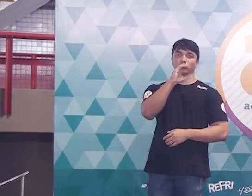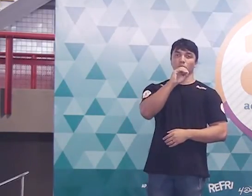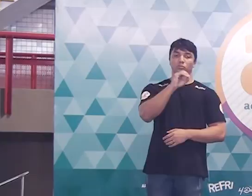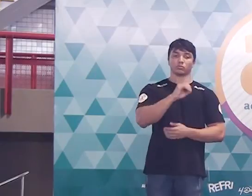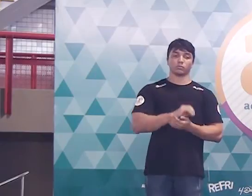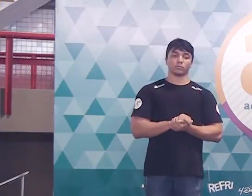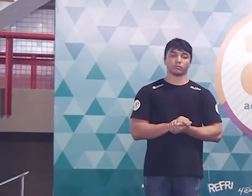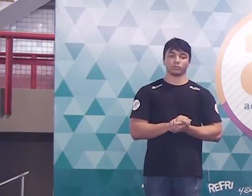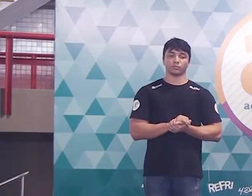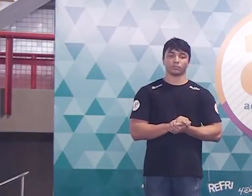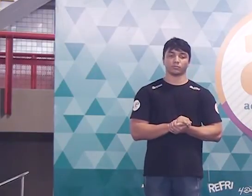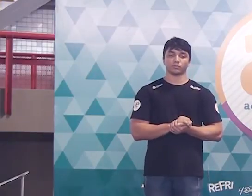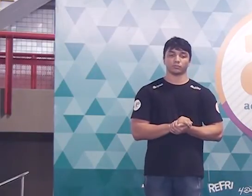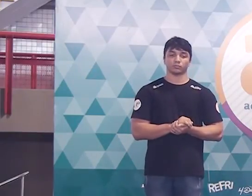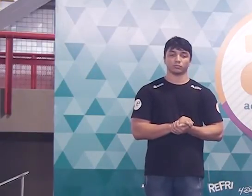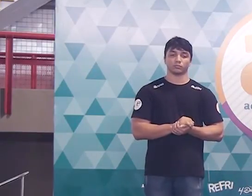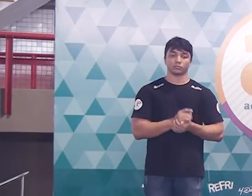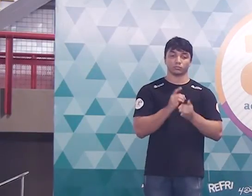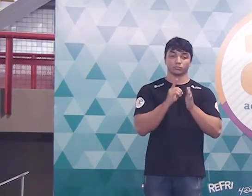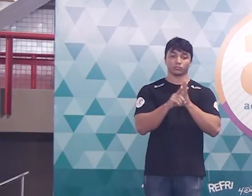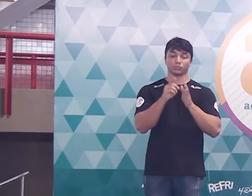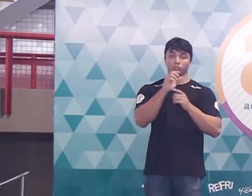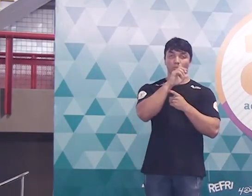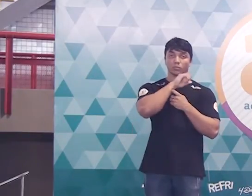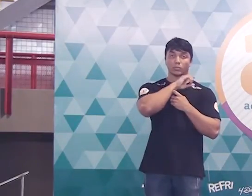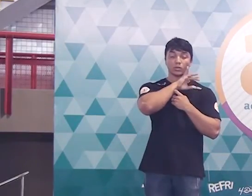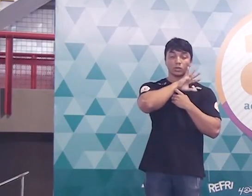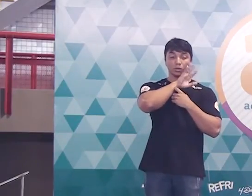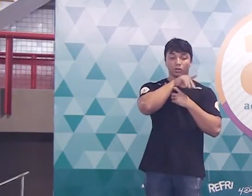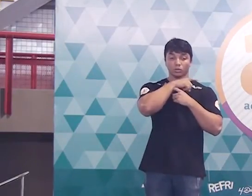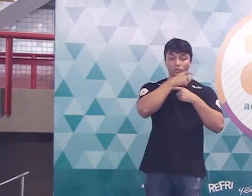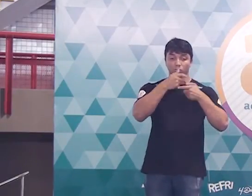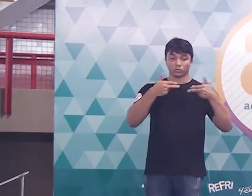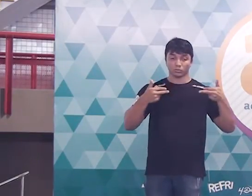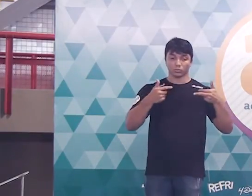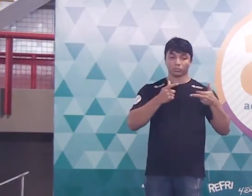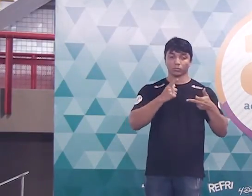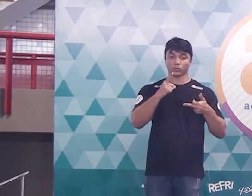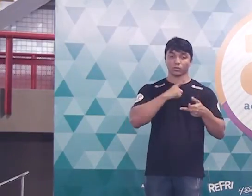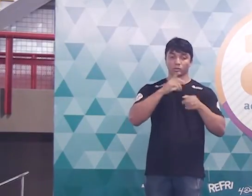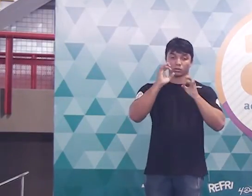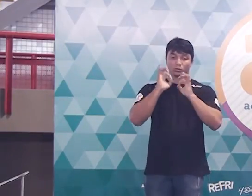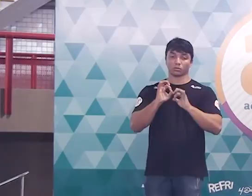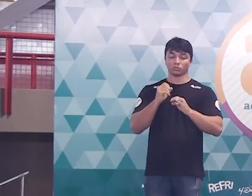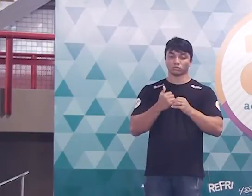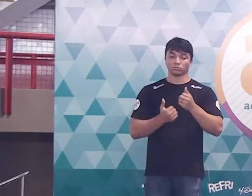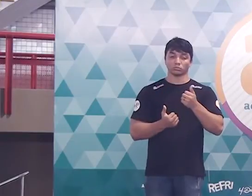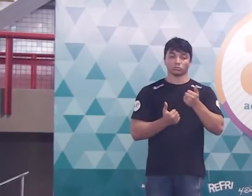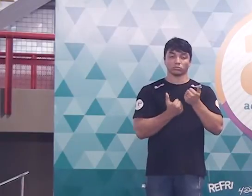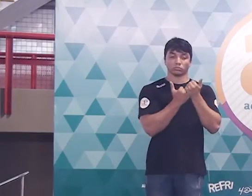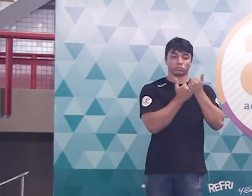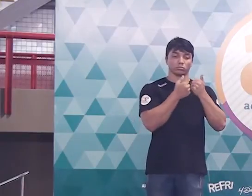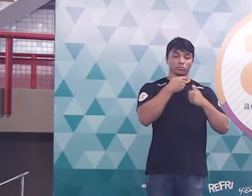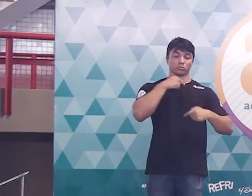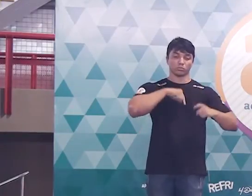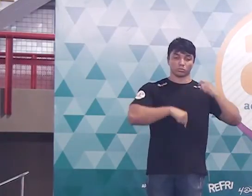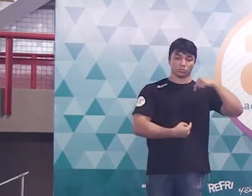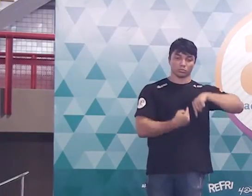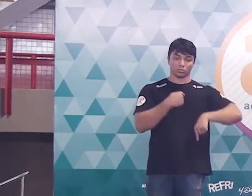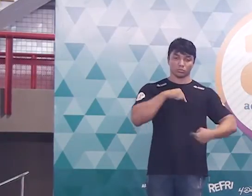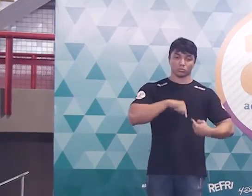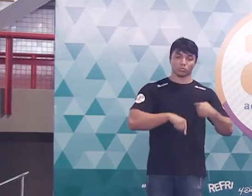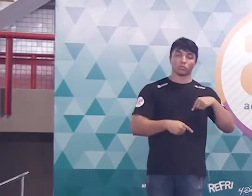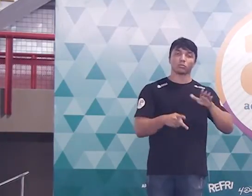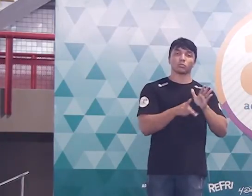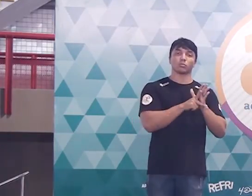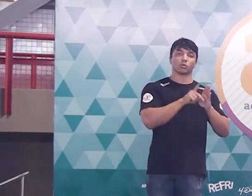aí, ó, animais, olha o comando da questão. Animais garantem suas necessidades metabólicas desse elemento.